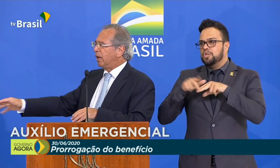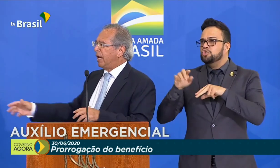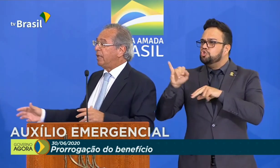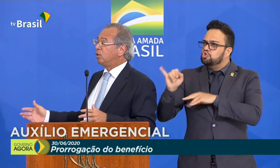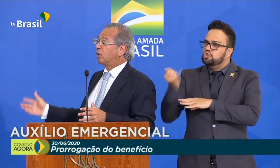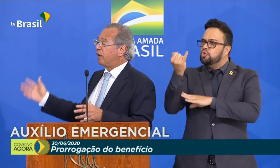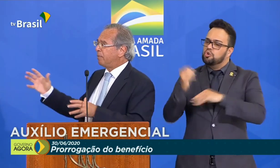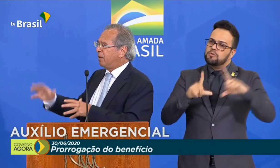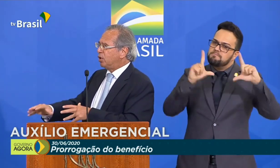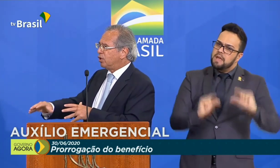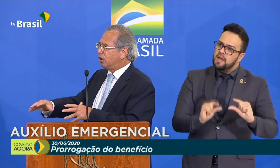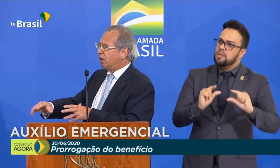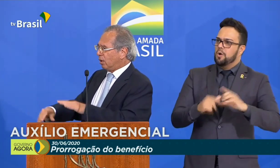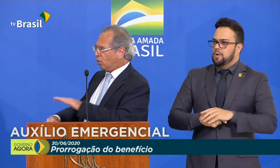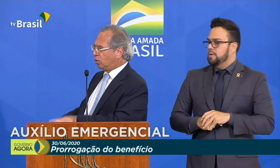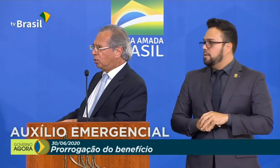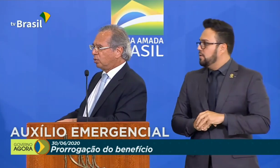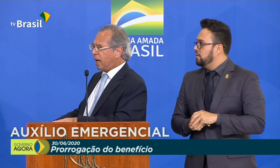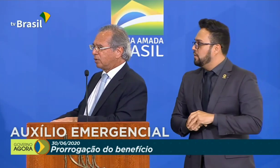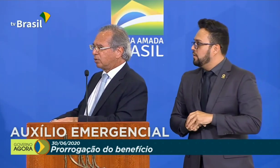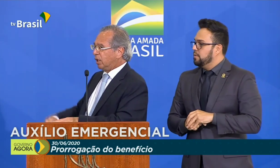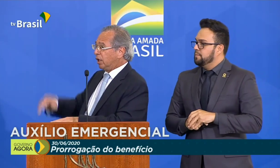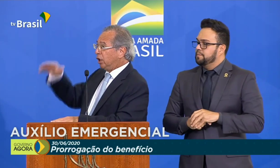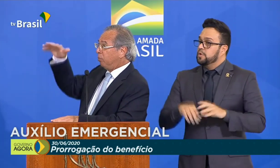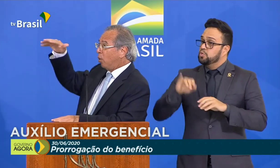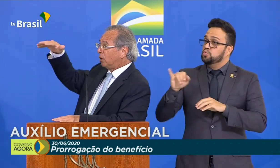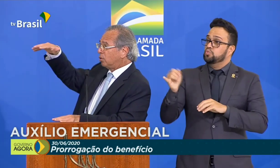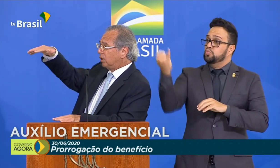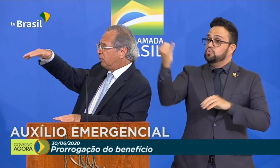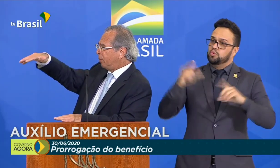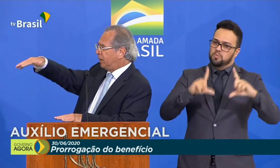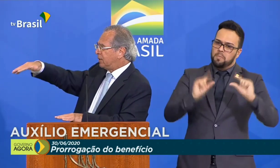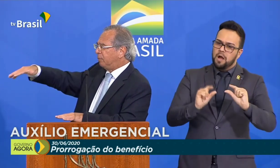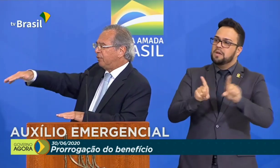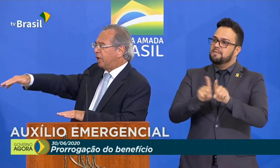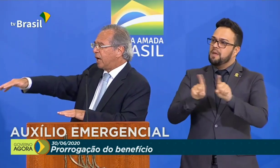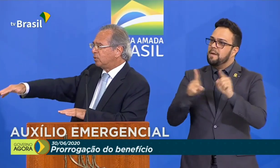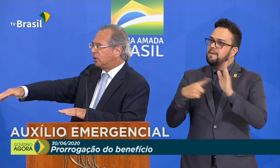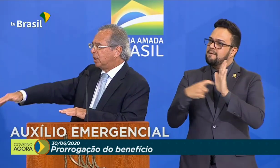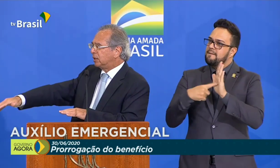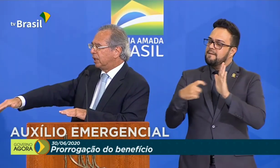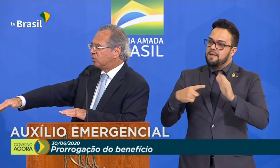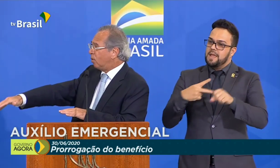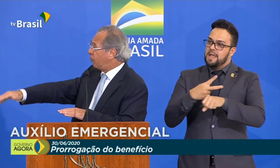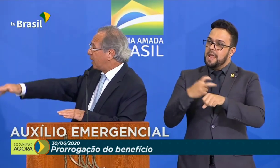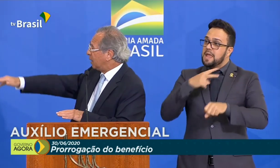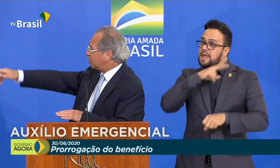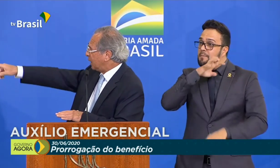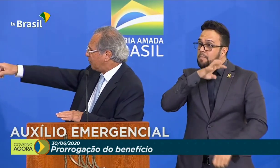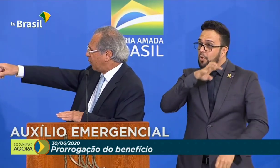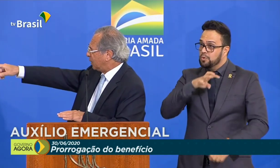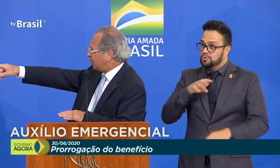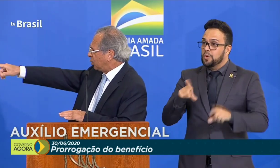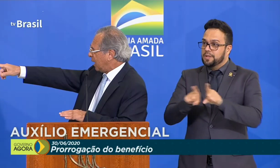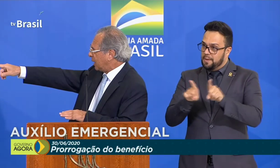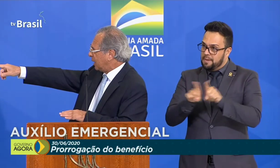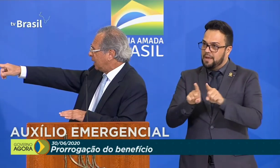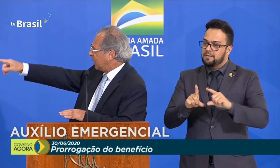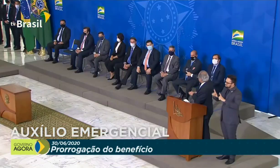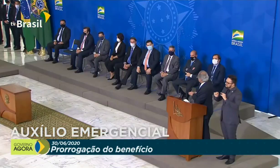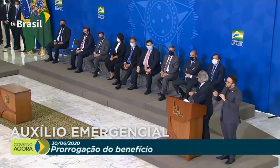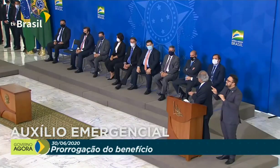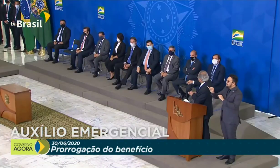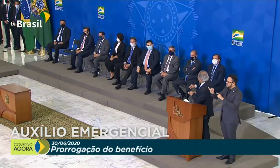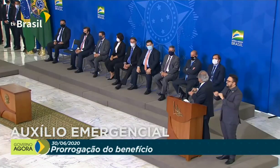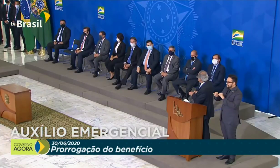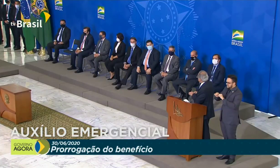2%, é isso que vai permitir, com juros baixos, impostos sendo simplificados e descendo, como faremos na reforma tributária,